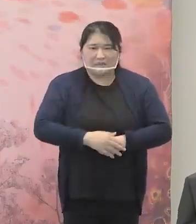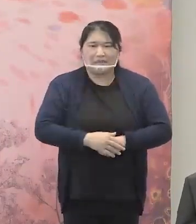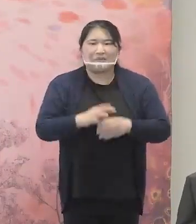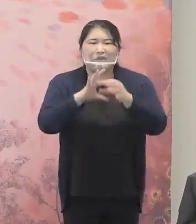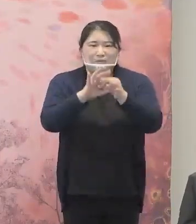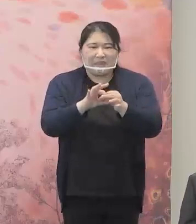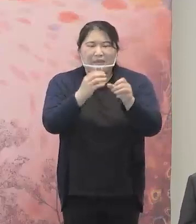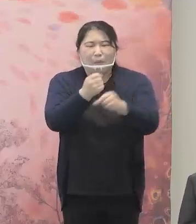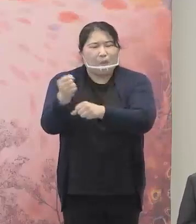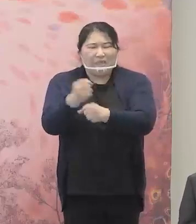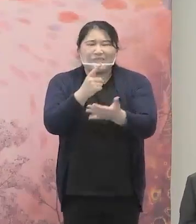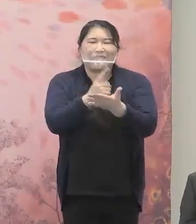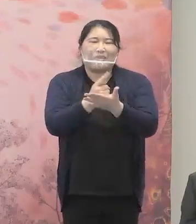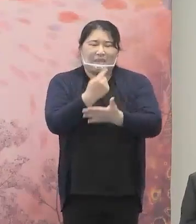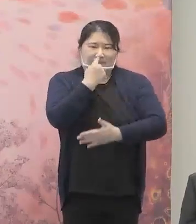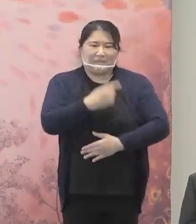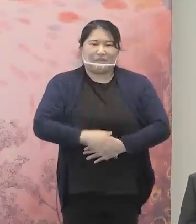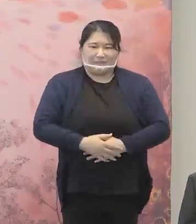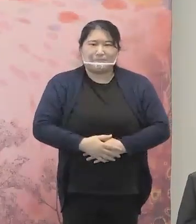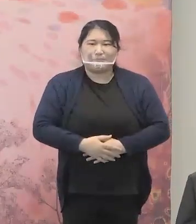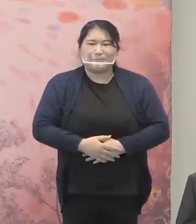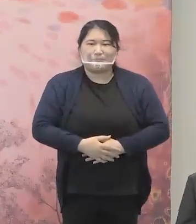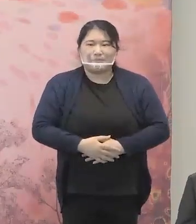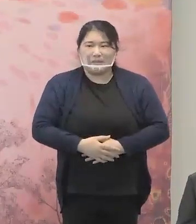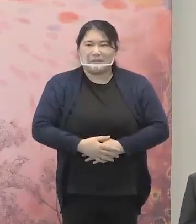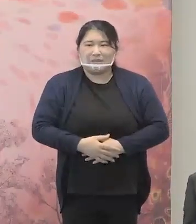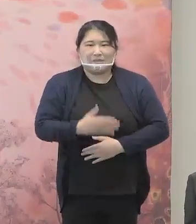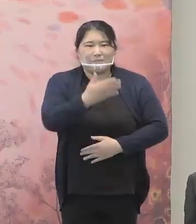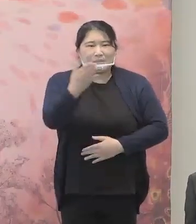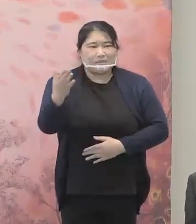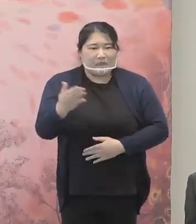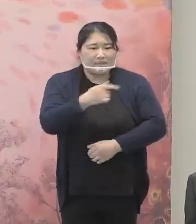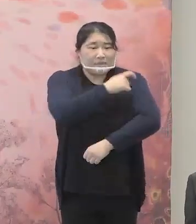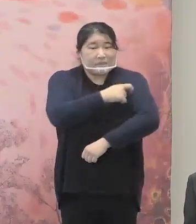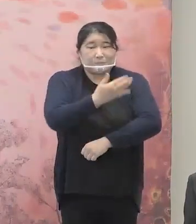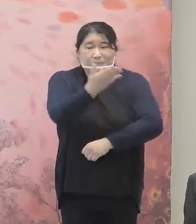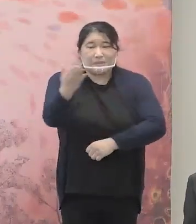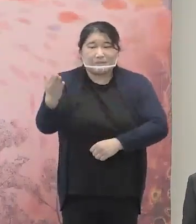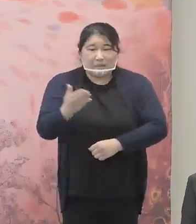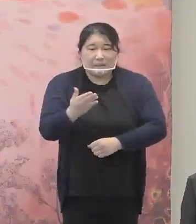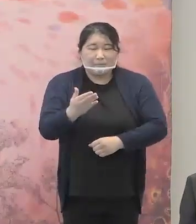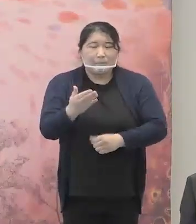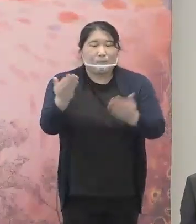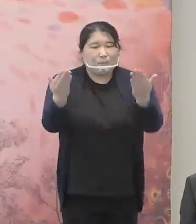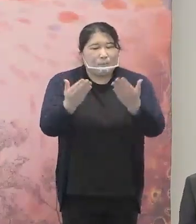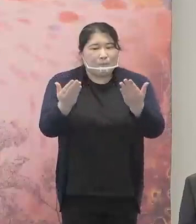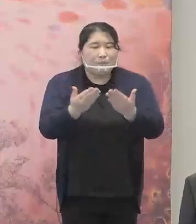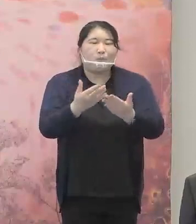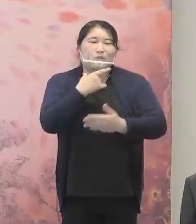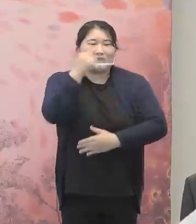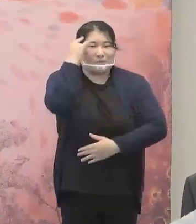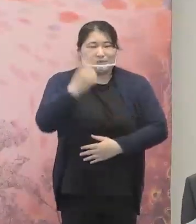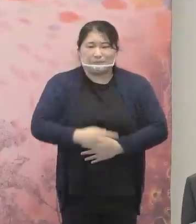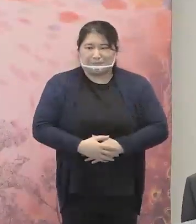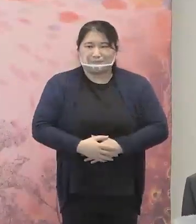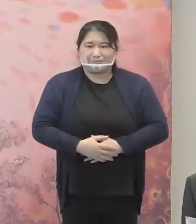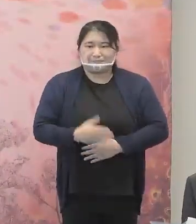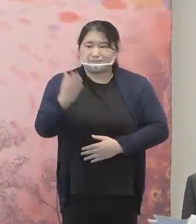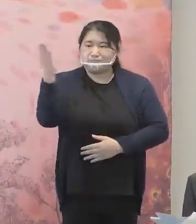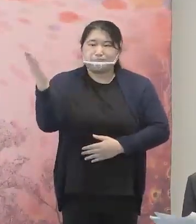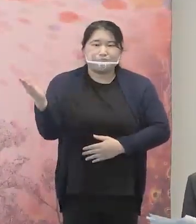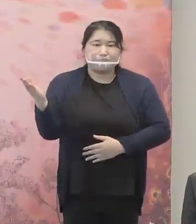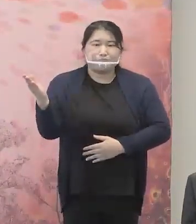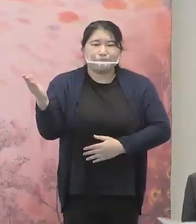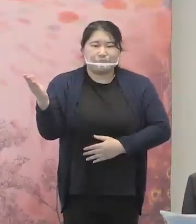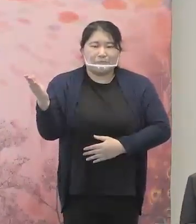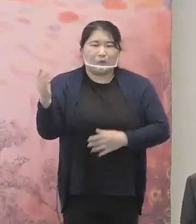応援の方に回りたいと思いますけれども、ぜひ、まあ、ご取材盛り上げにもご協力いただければ幸いです。その後昨日、まだ春祭りと、この